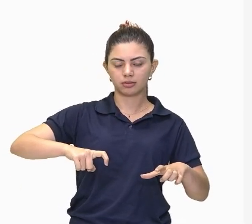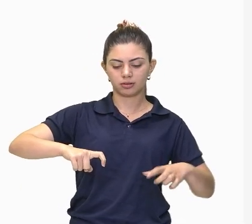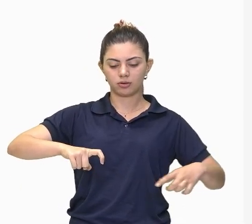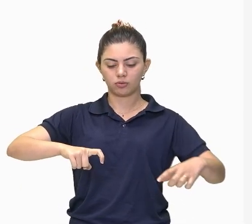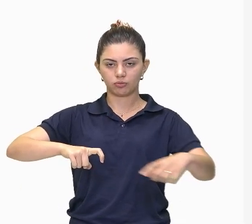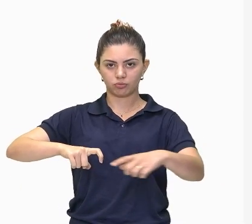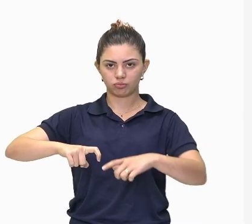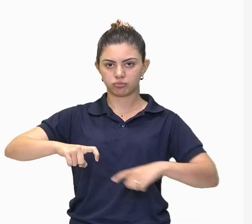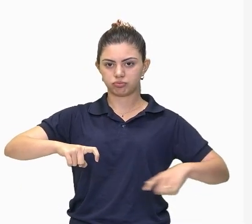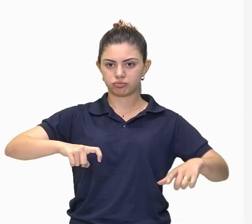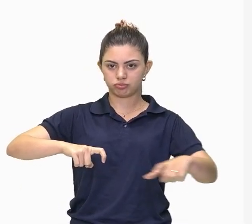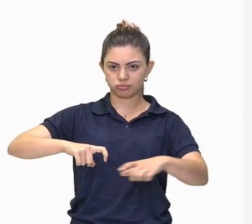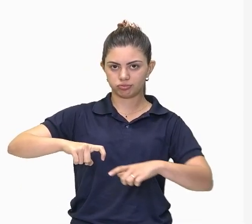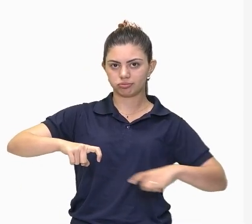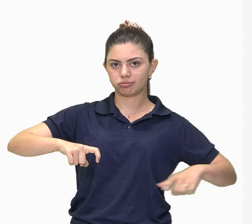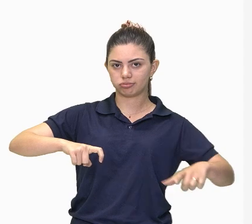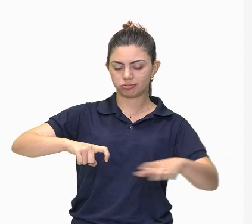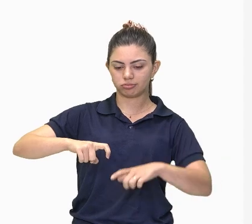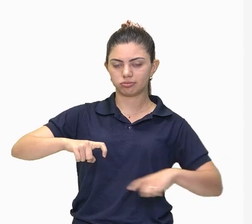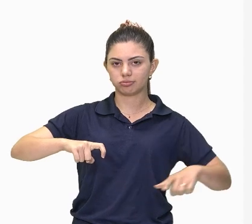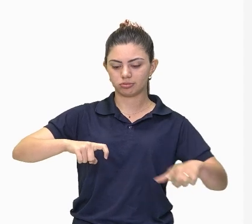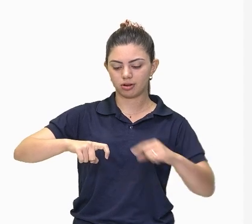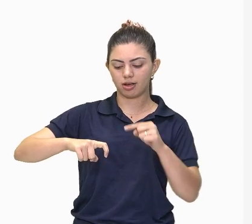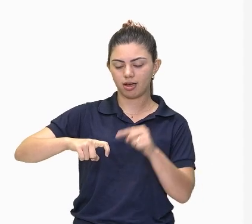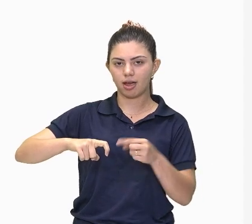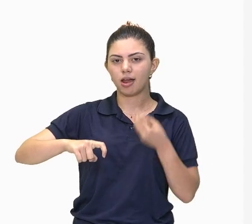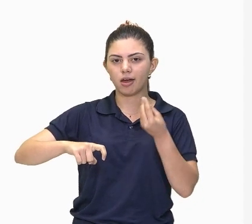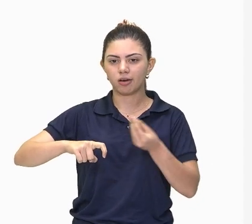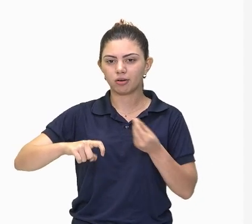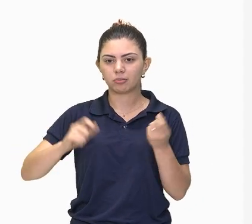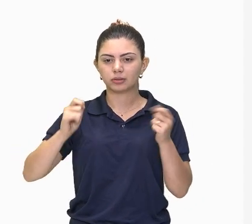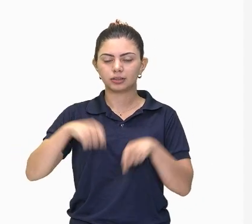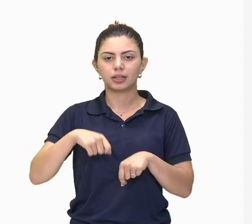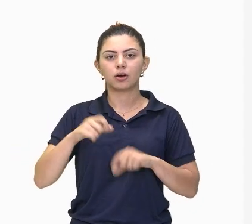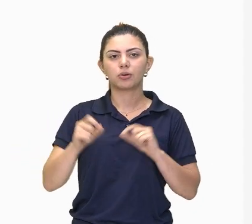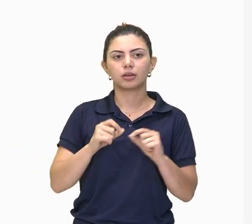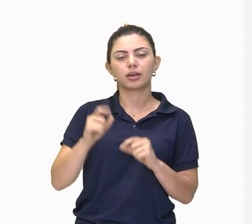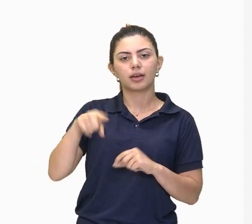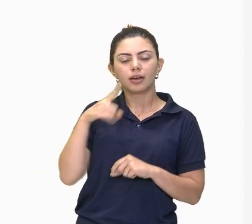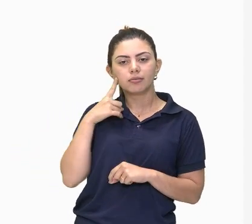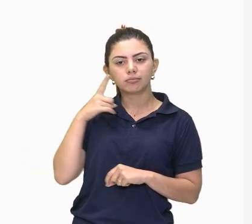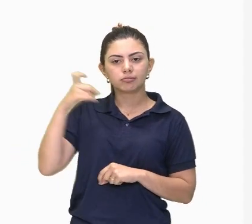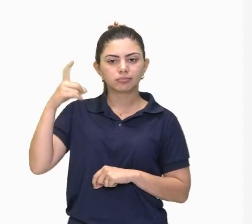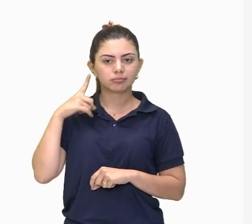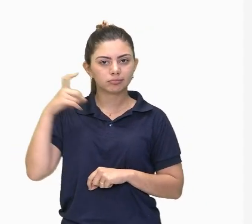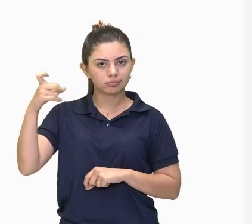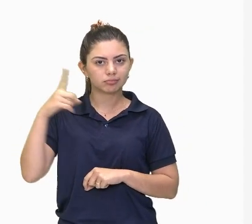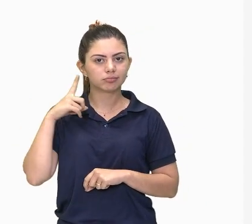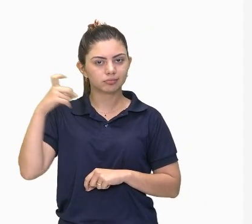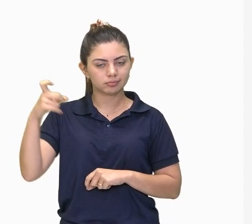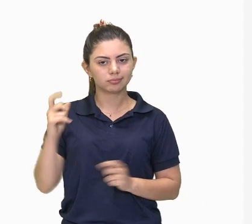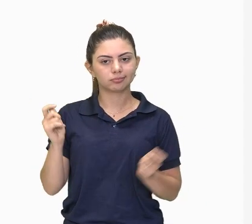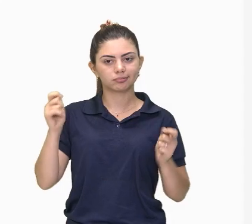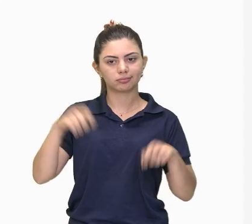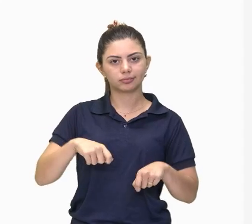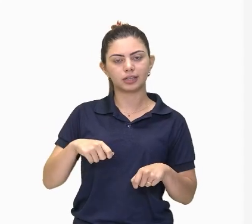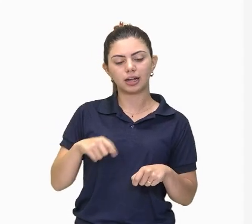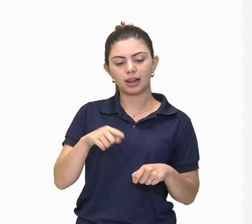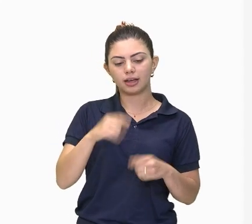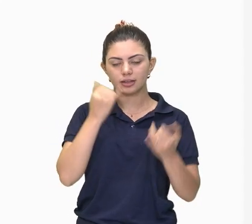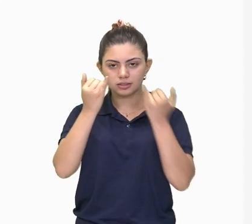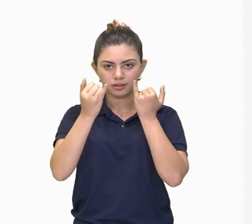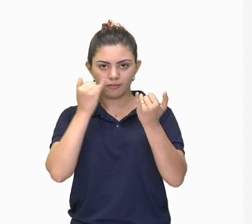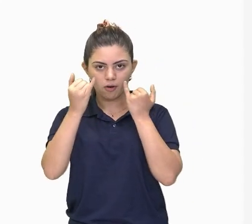disco. Essa agulha é responsável por contatar as ranhuras do vinil e traduzir as